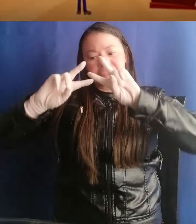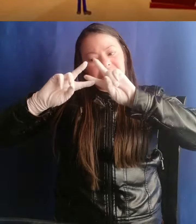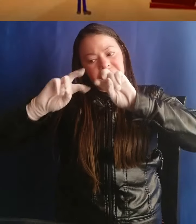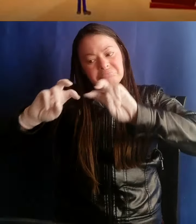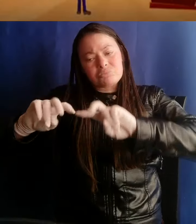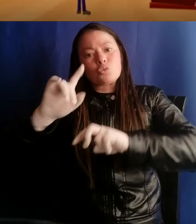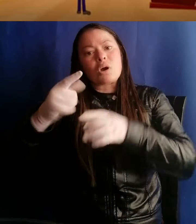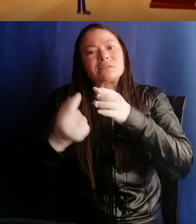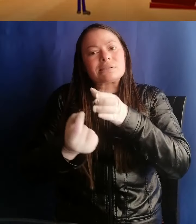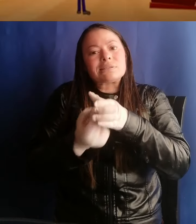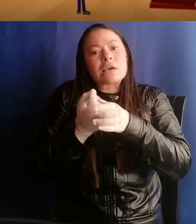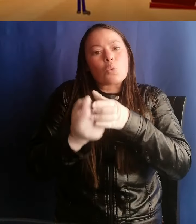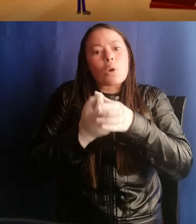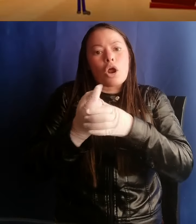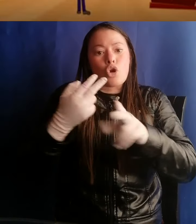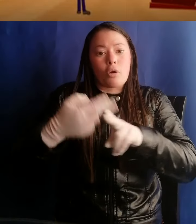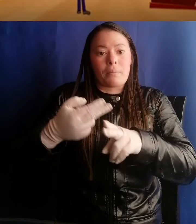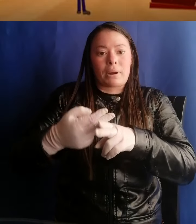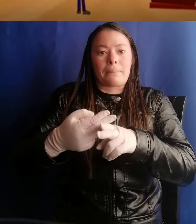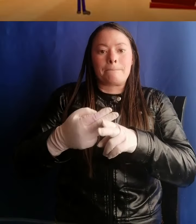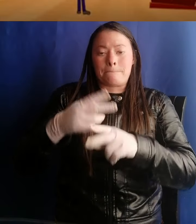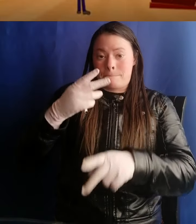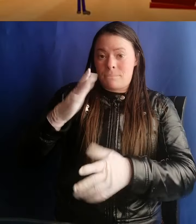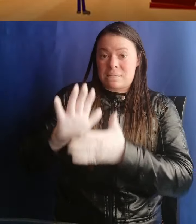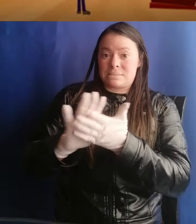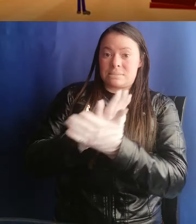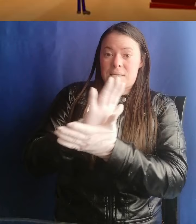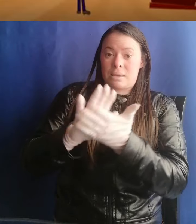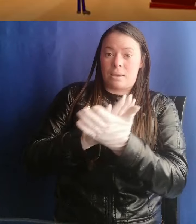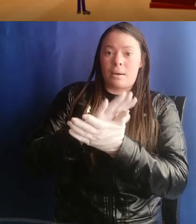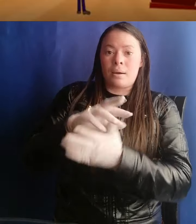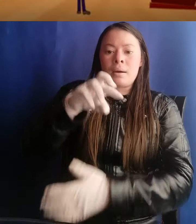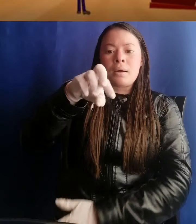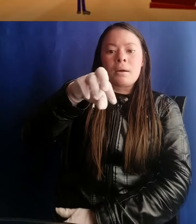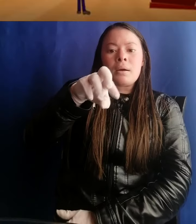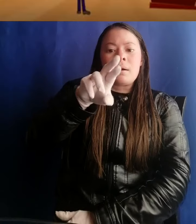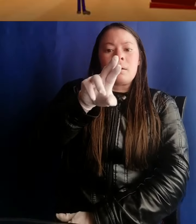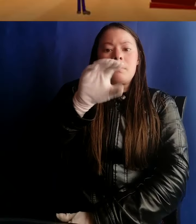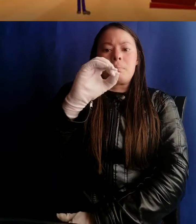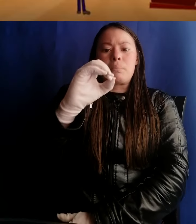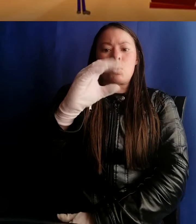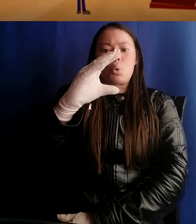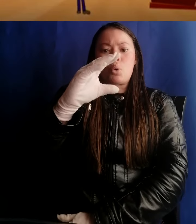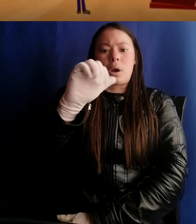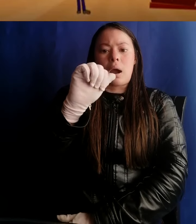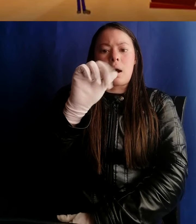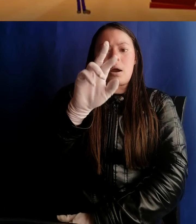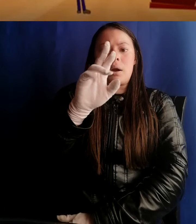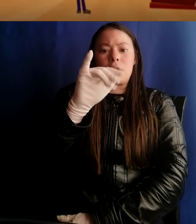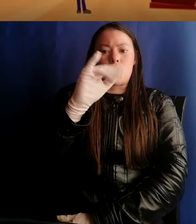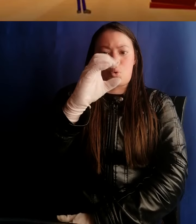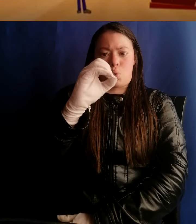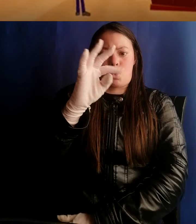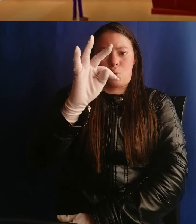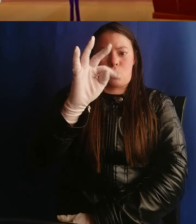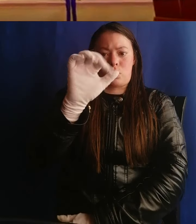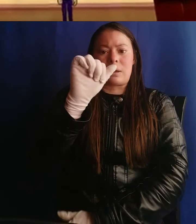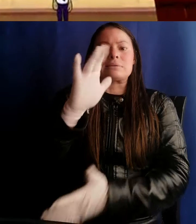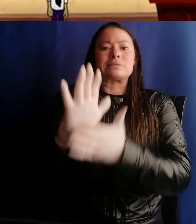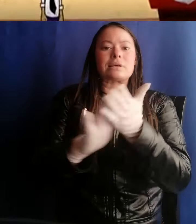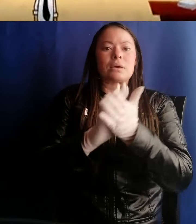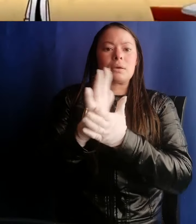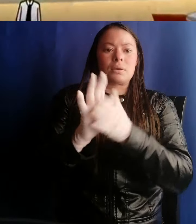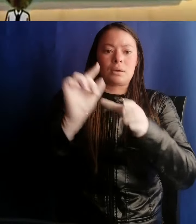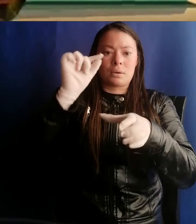Por ejemplo, puedes investigar las diferencias de estos procesos en células eucariotas y procariotas, otros factores o enzimas